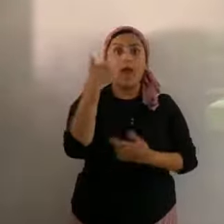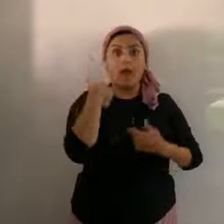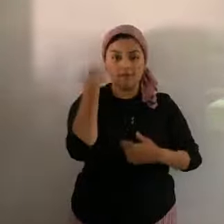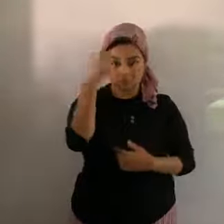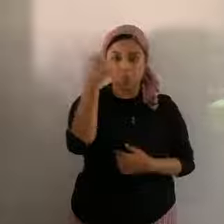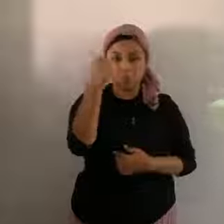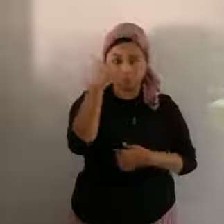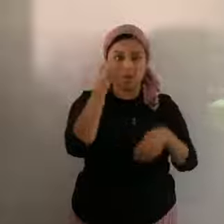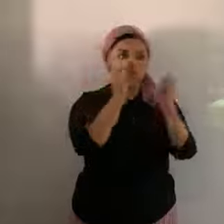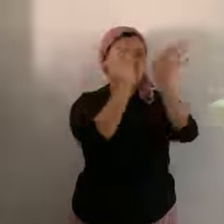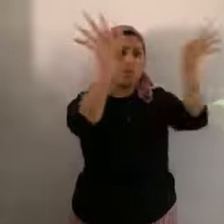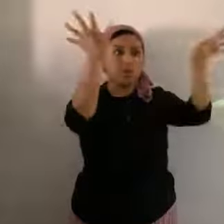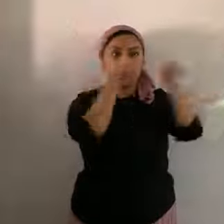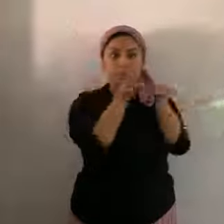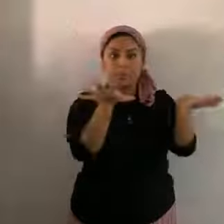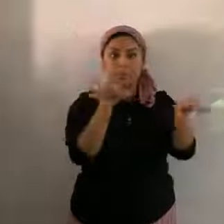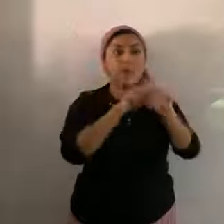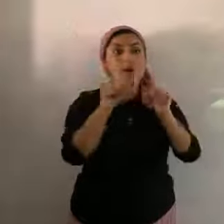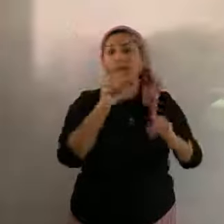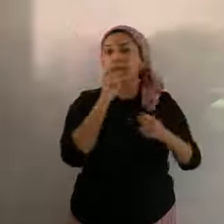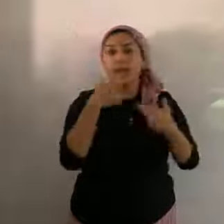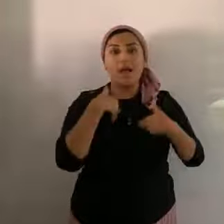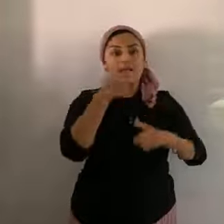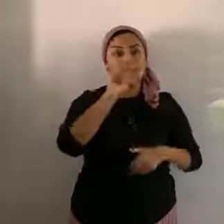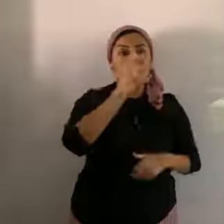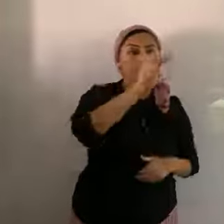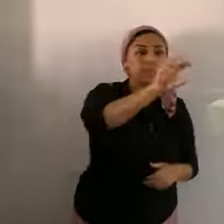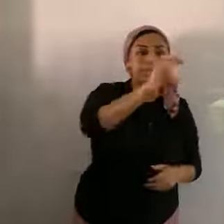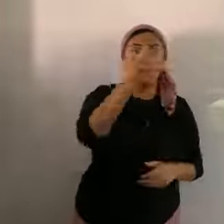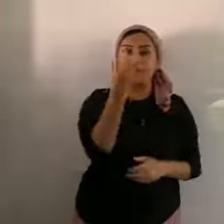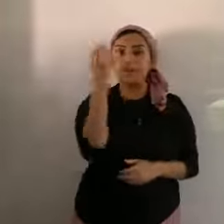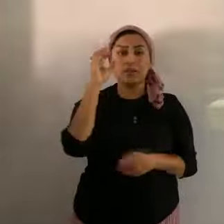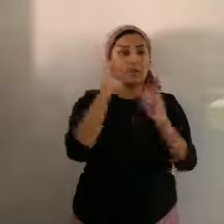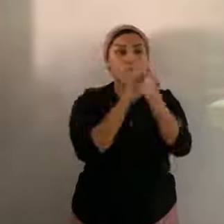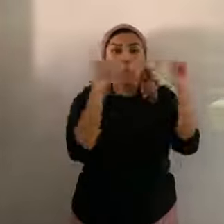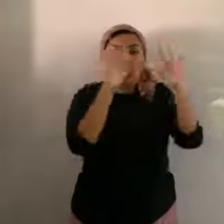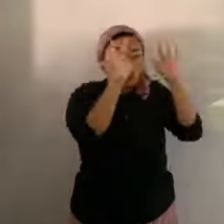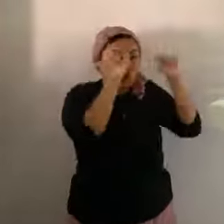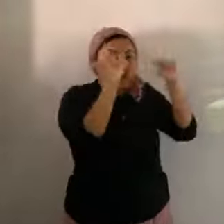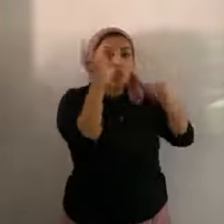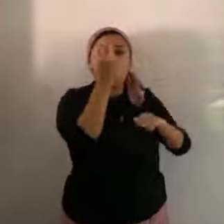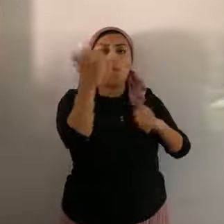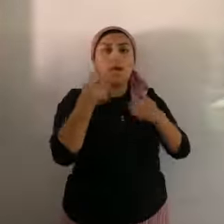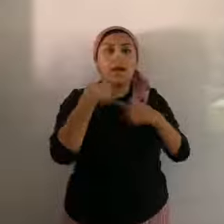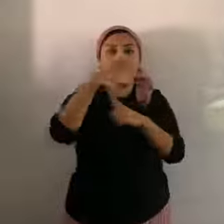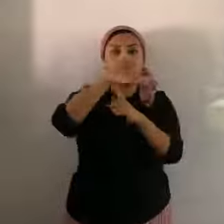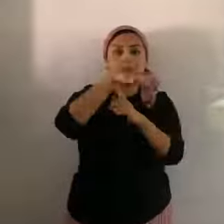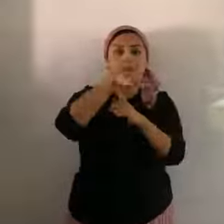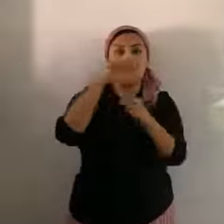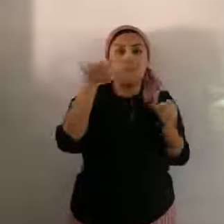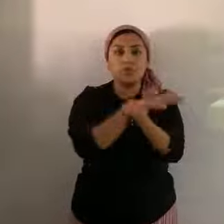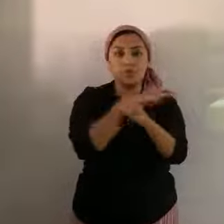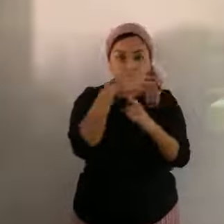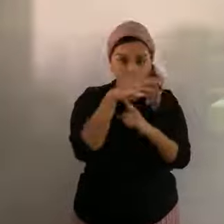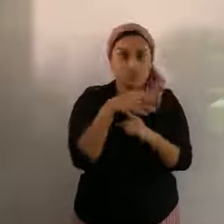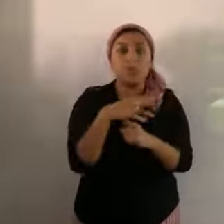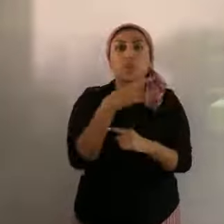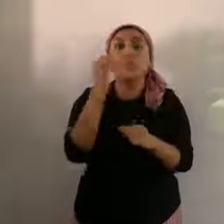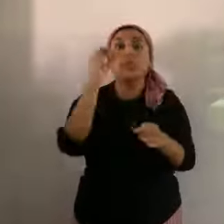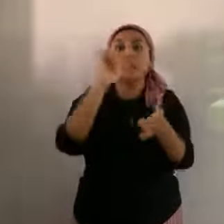no pequeños frutos. Entonces la higuera tenía follaje verde, pero no pequeños frutos. Y